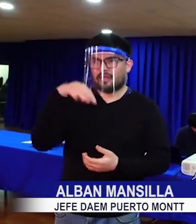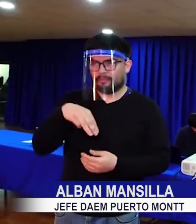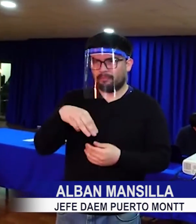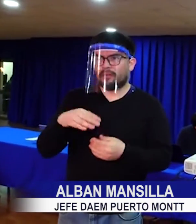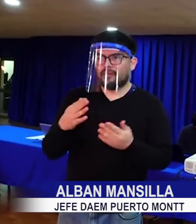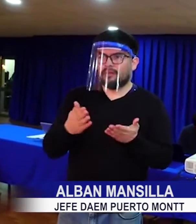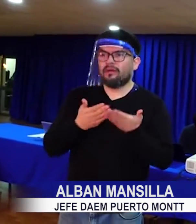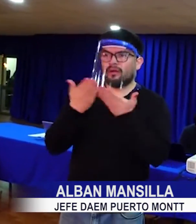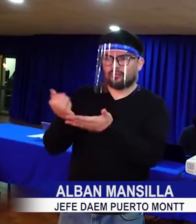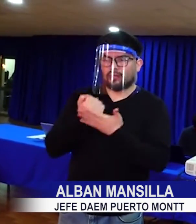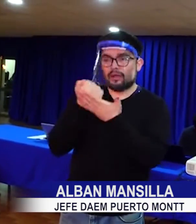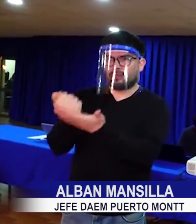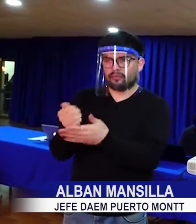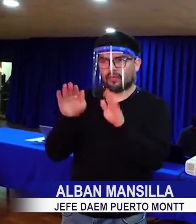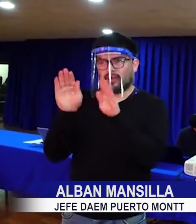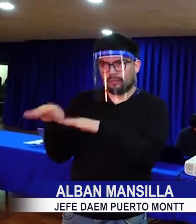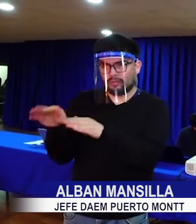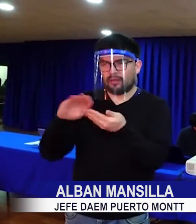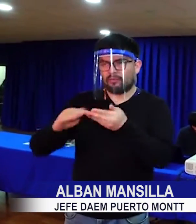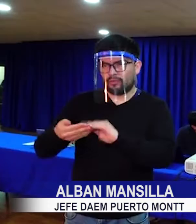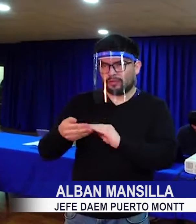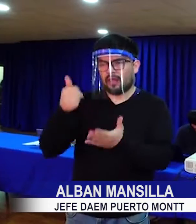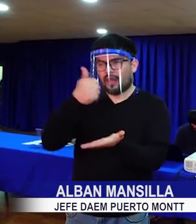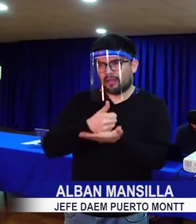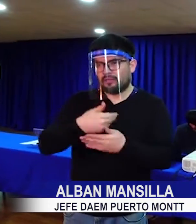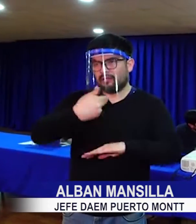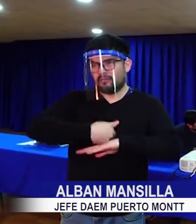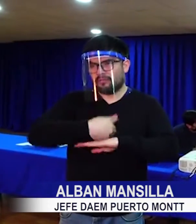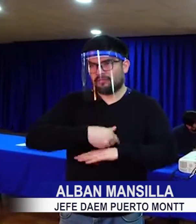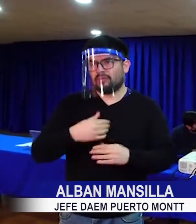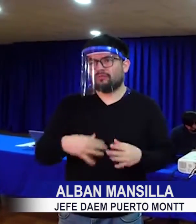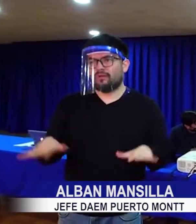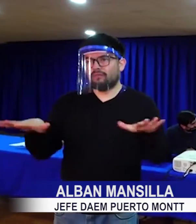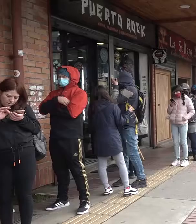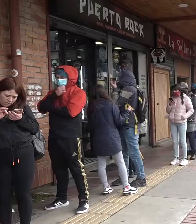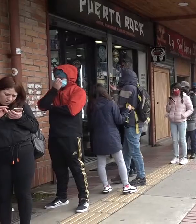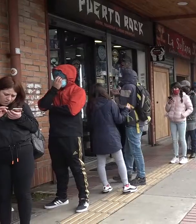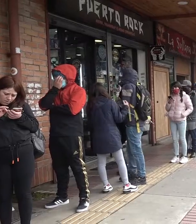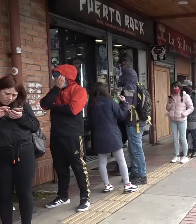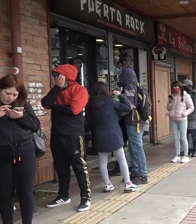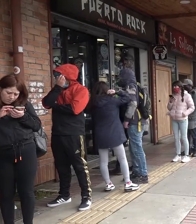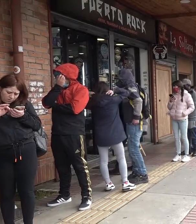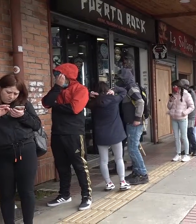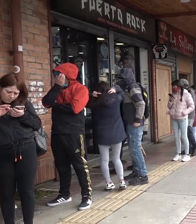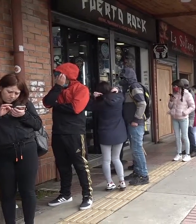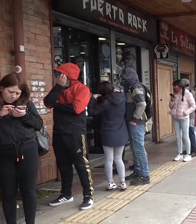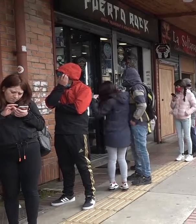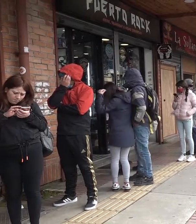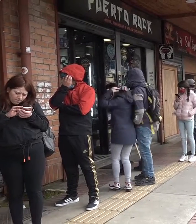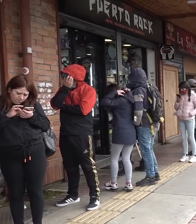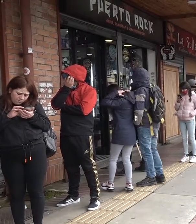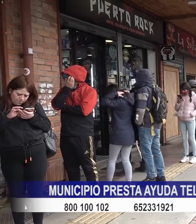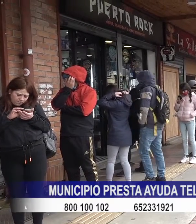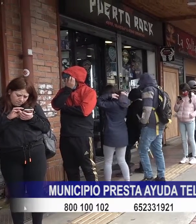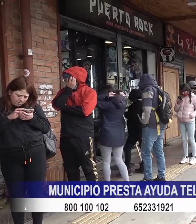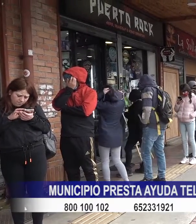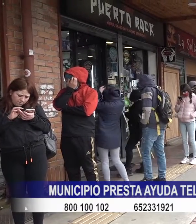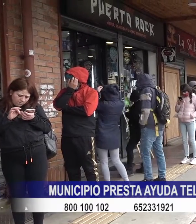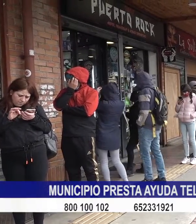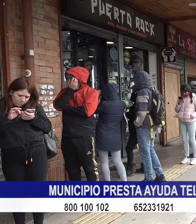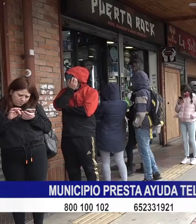que nos ha dado la alcaldía nosotros obviamente hemos puesto nuestro esfuerzo para que esto funcione y funcione bien no es número de contactos son